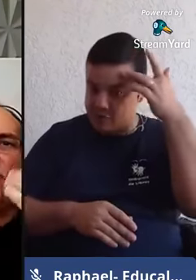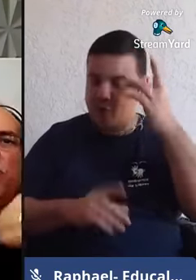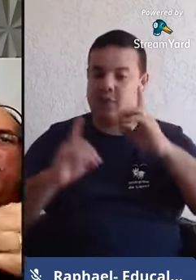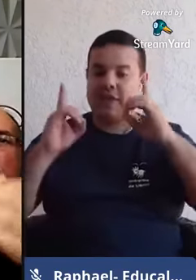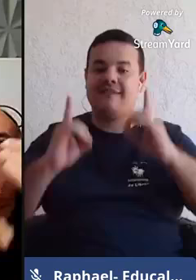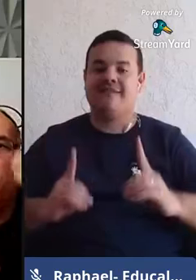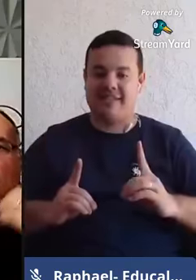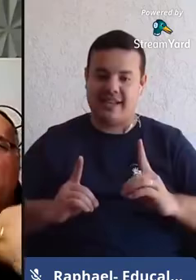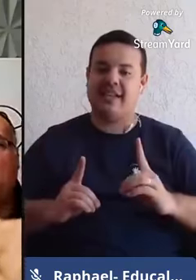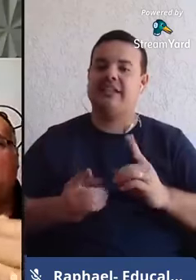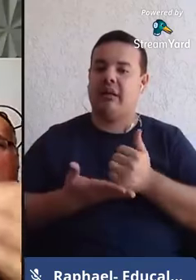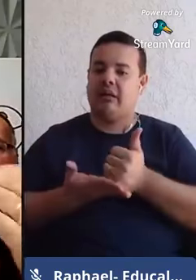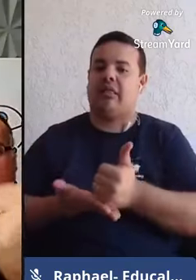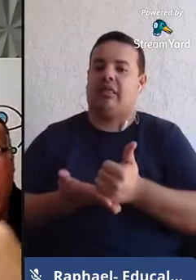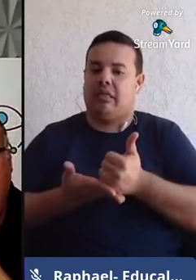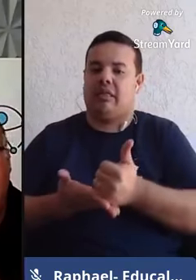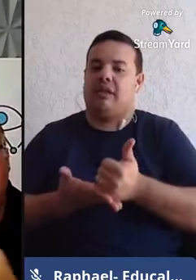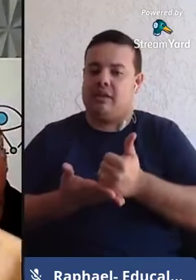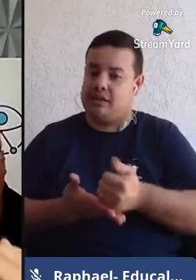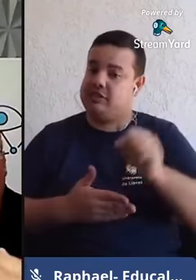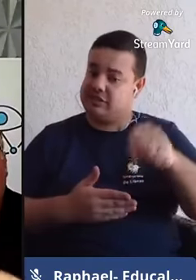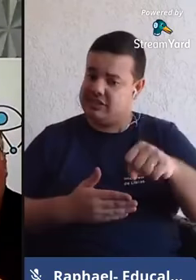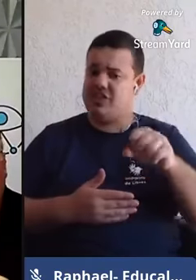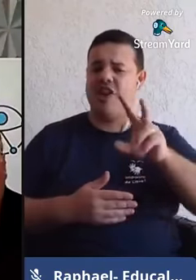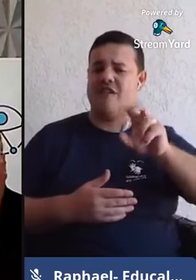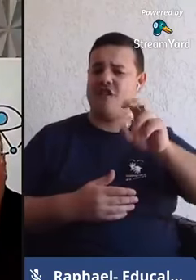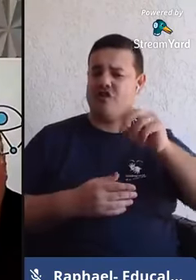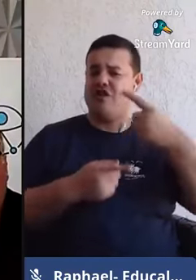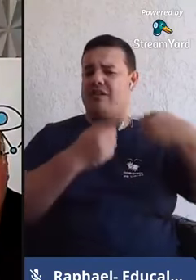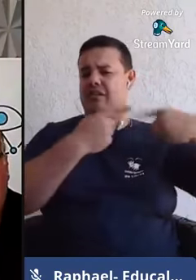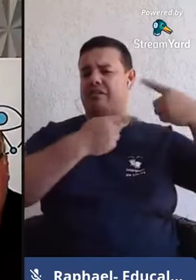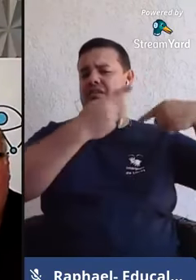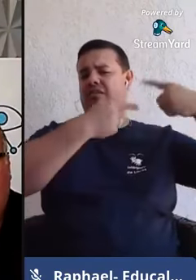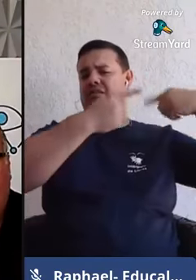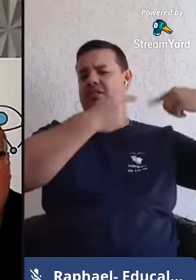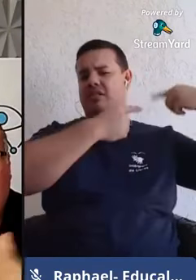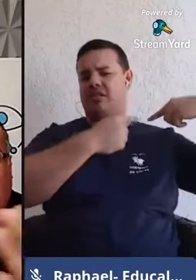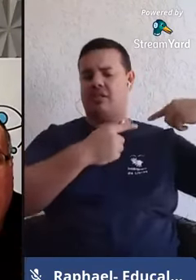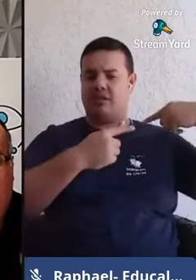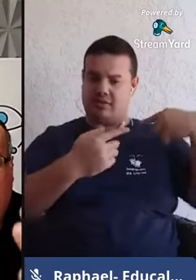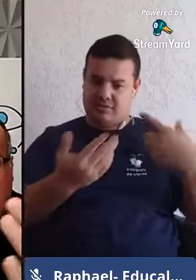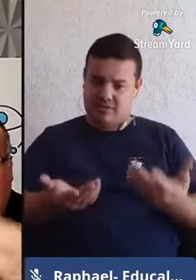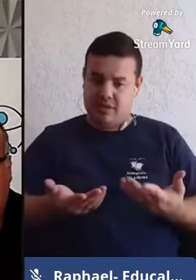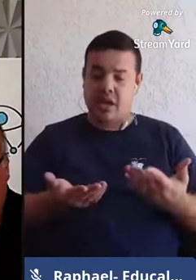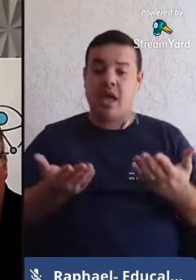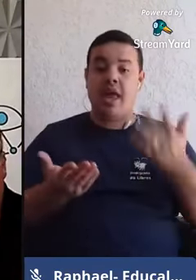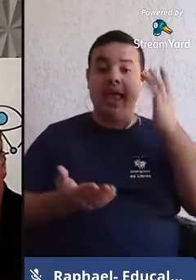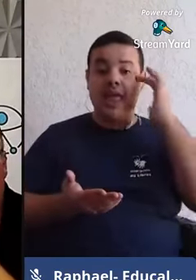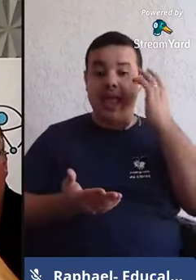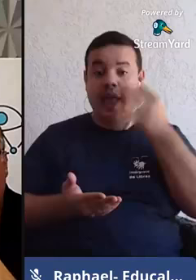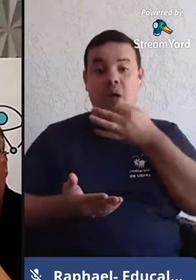Isso vem dos nossos avós, dos nossos pais e tal. Eu acho que a gente tinha que começar algum trabalho,